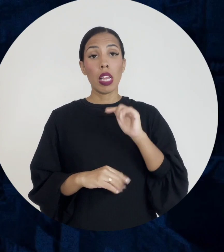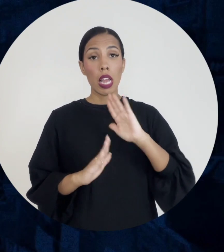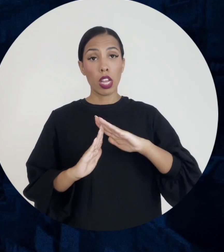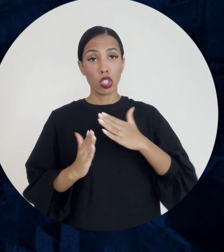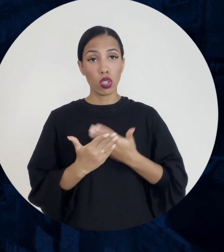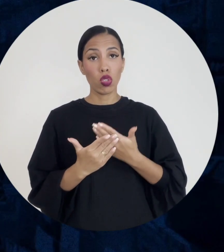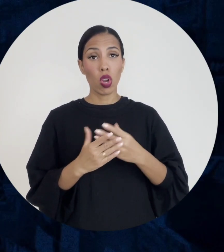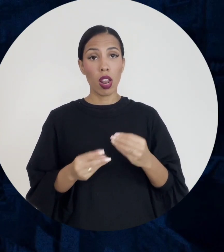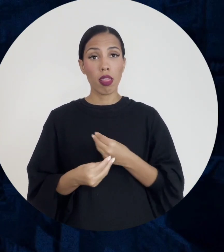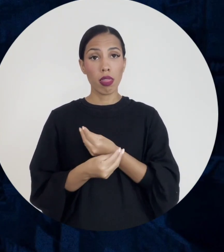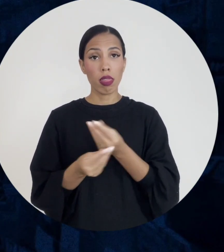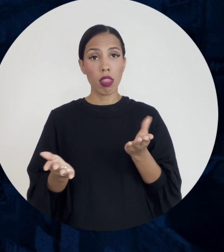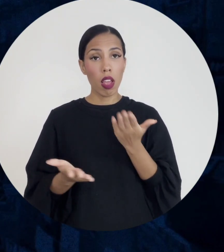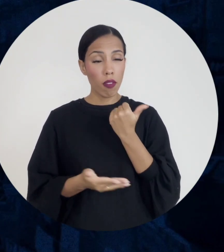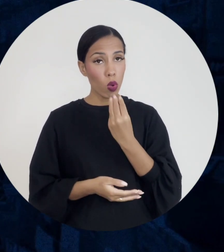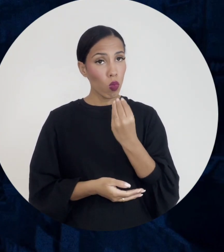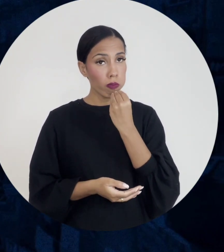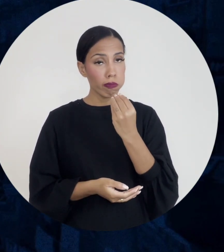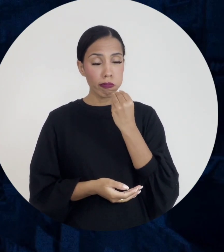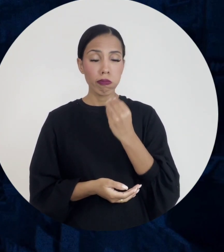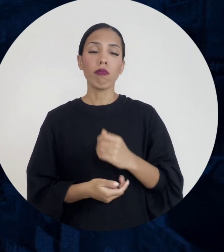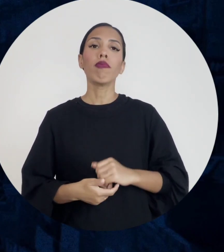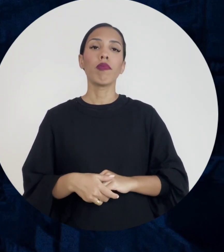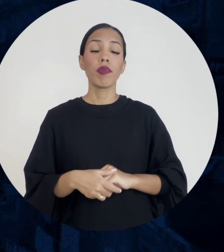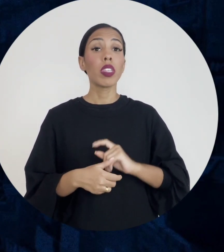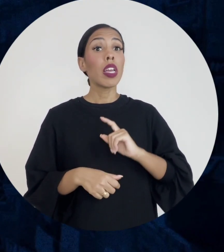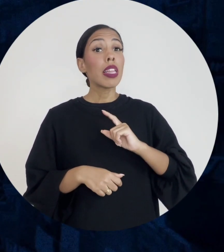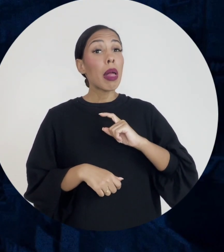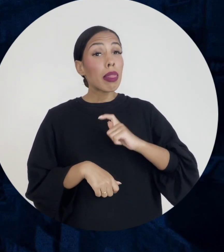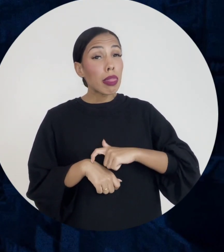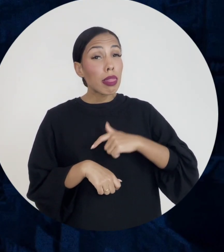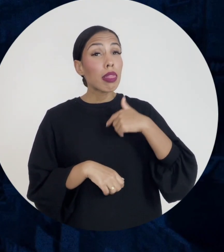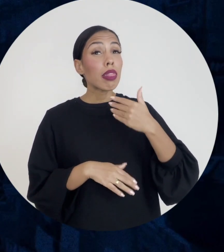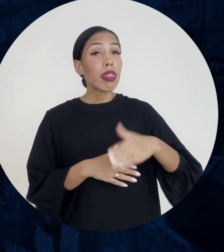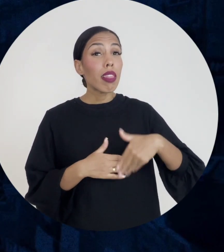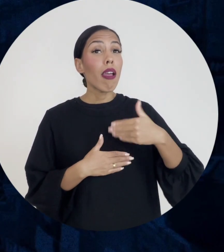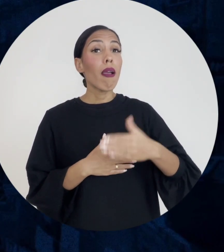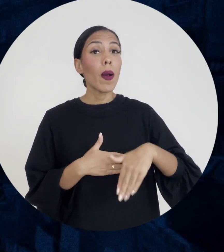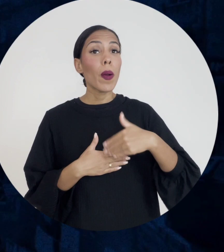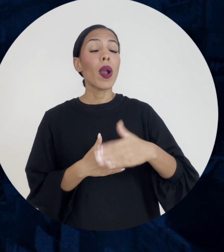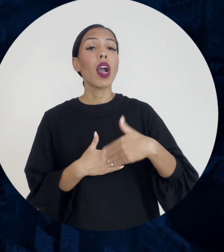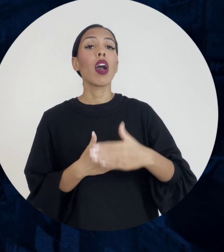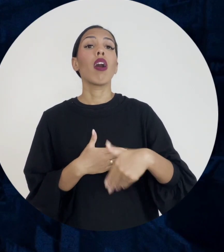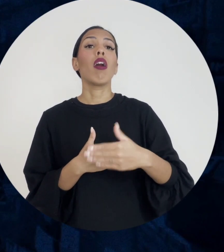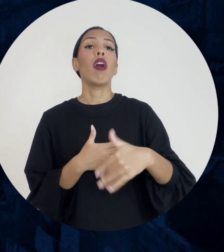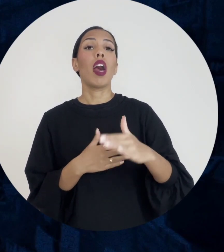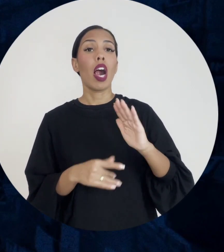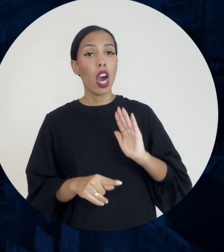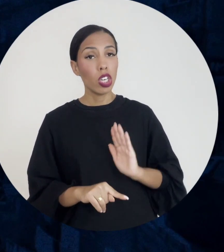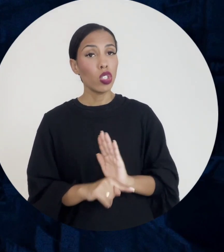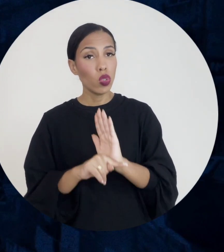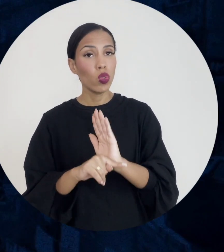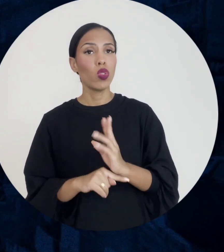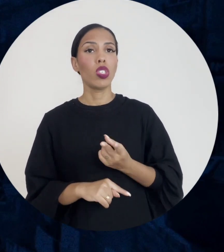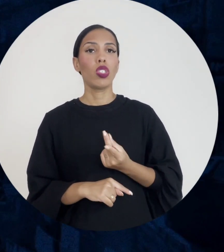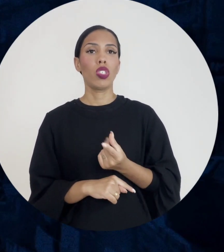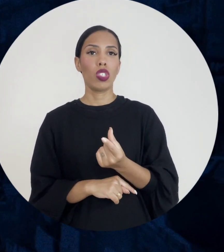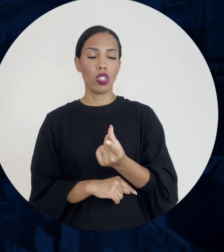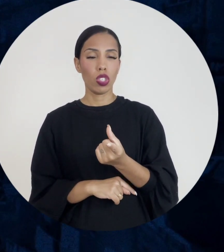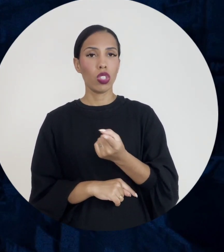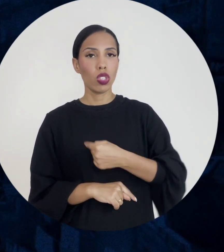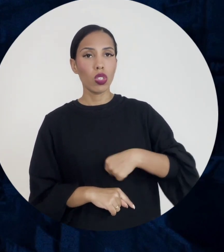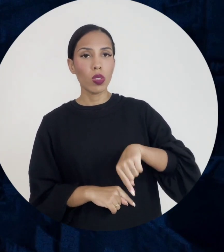Então, assim, e depois de muito tempo, dessa ajuda de custo e tudo,